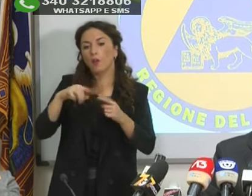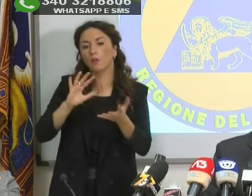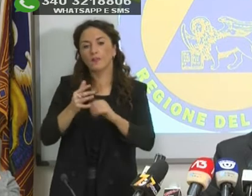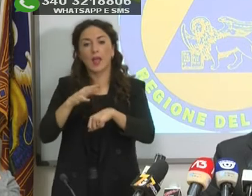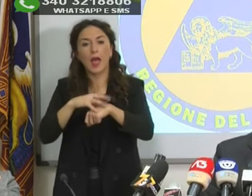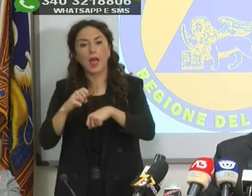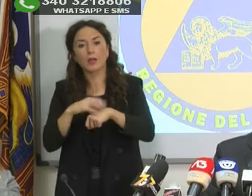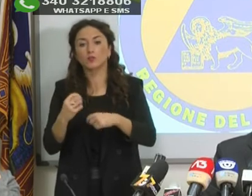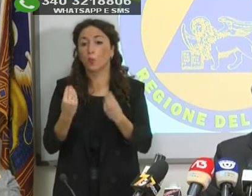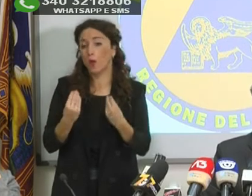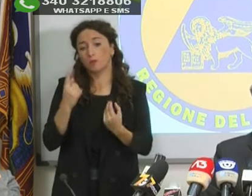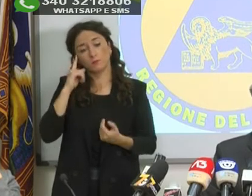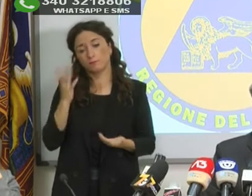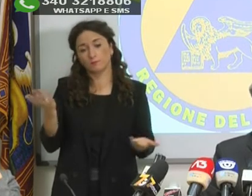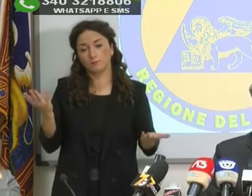arancione, perché